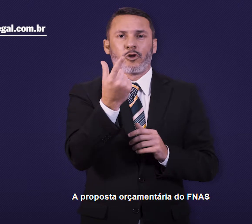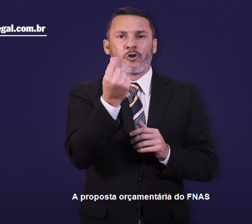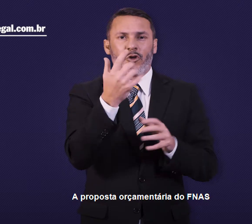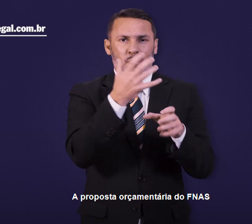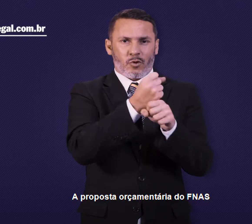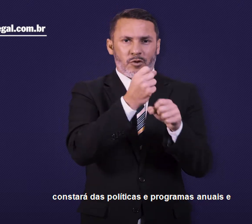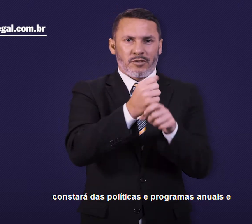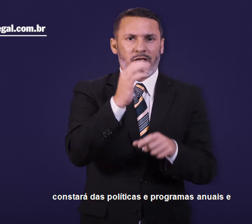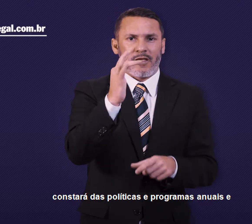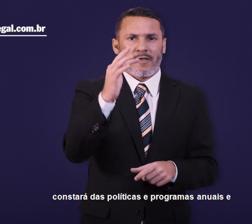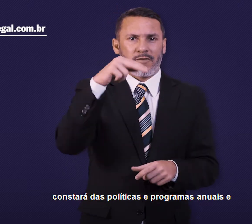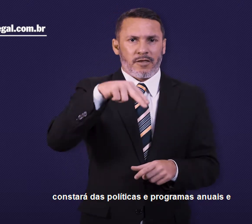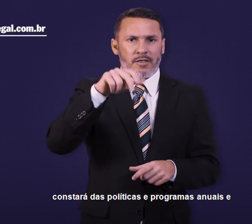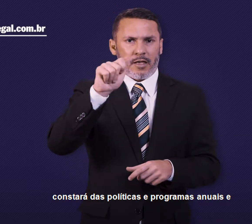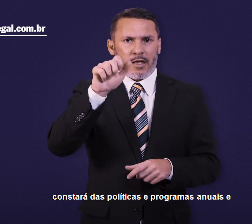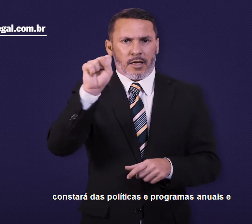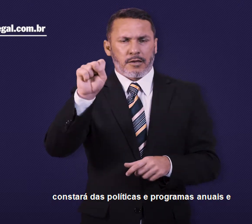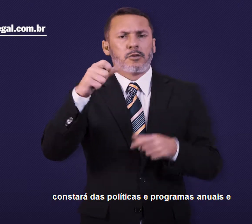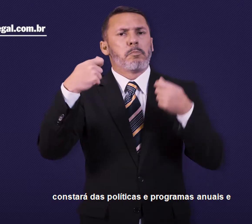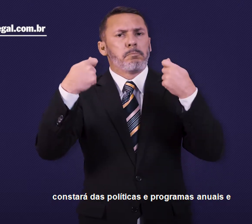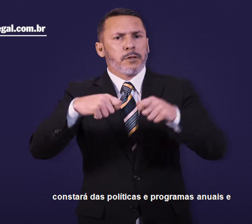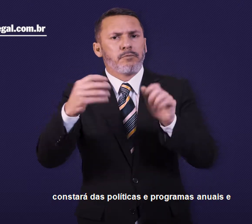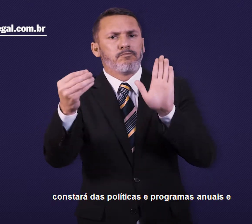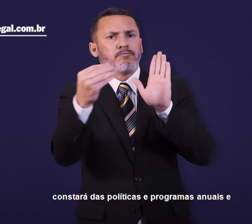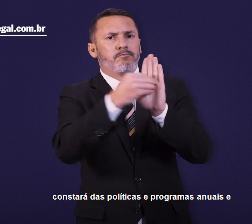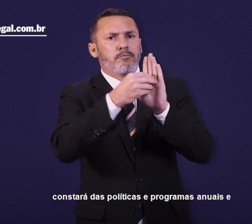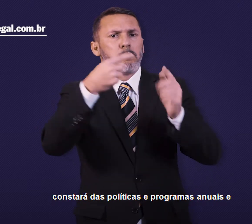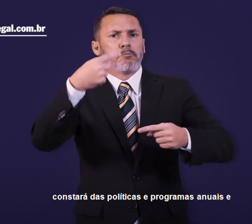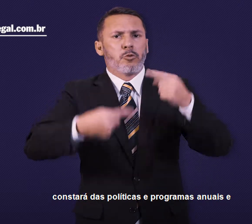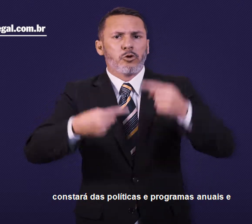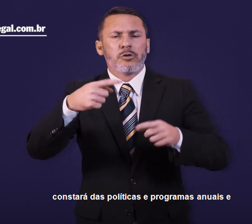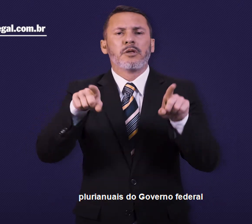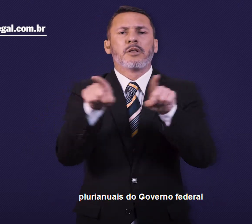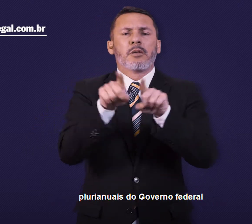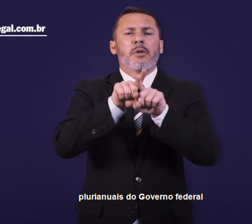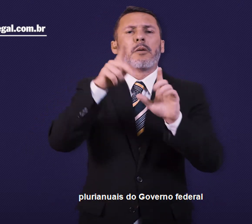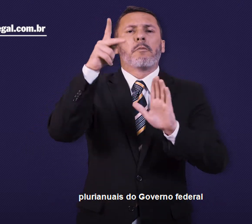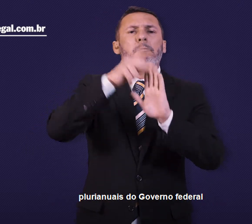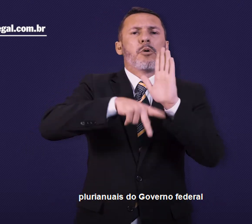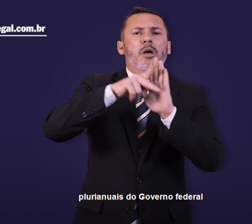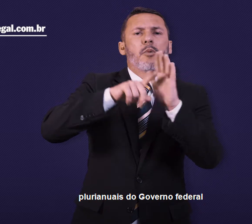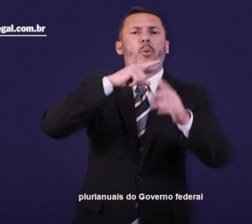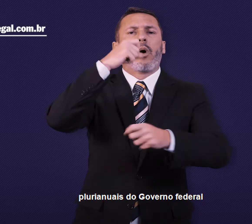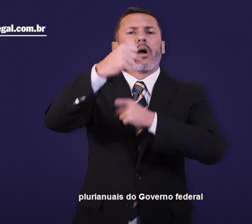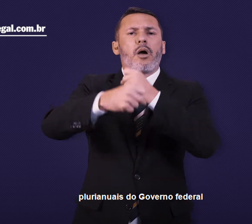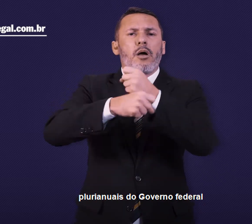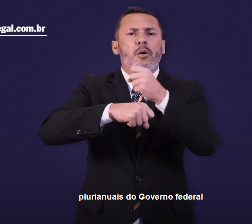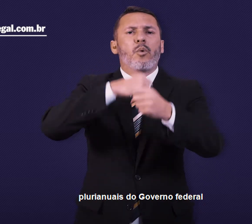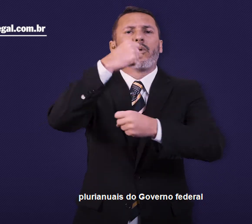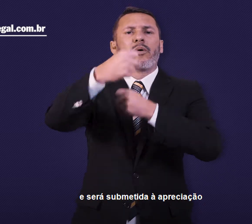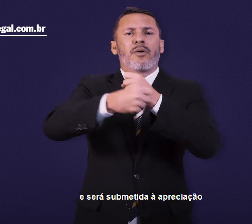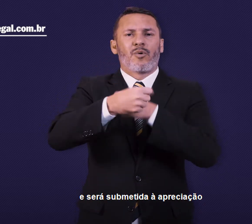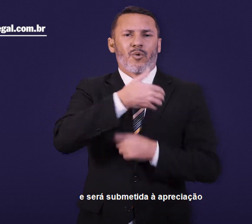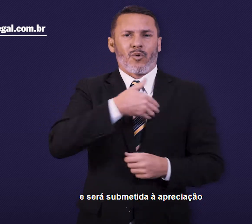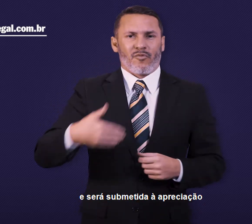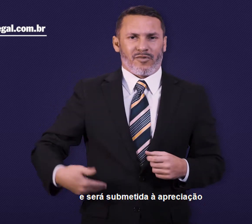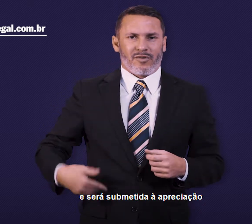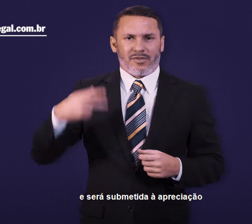FNAS constará das políticas e programas anuais e plurianuais do Governo Federal e será